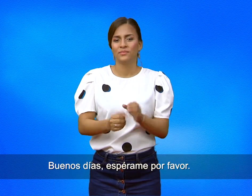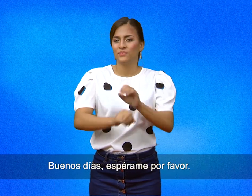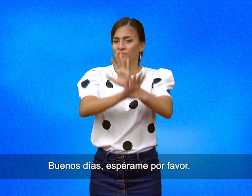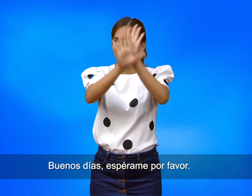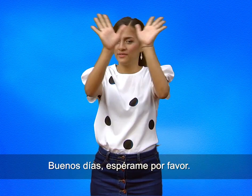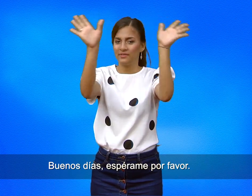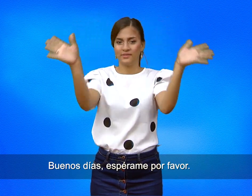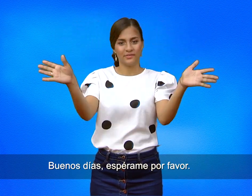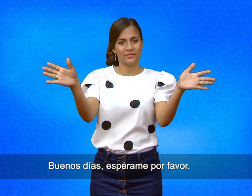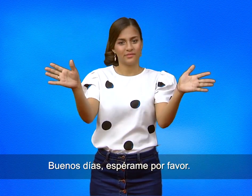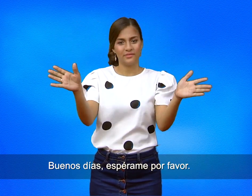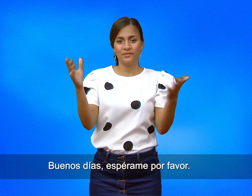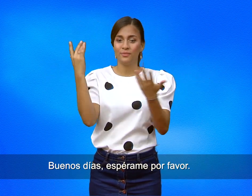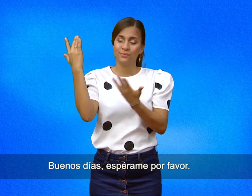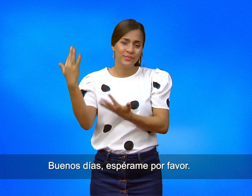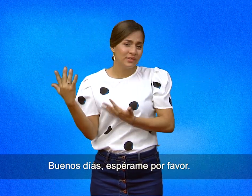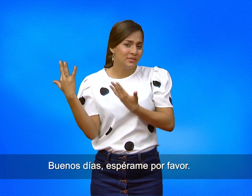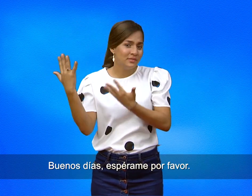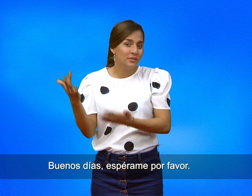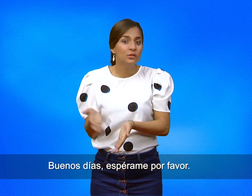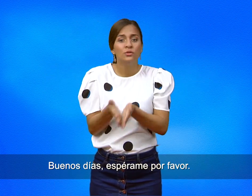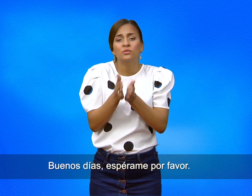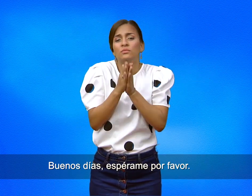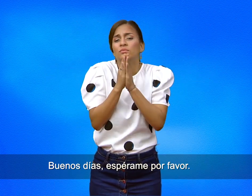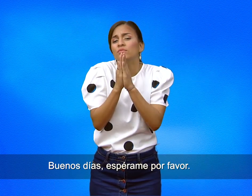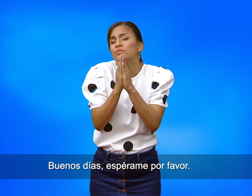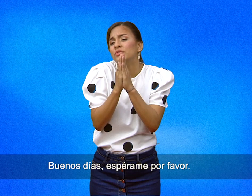Buenos días. Espérame, por favor.